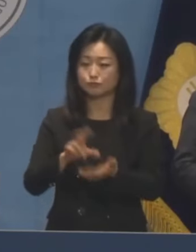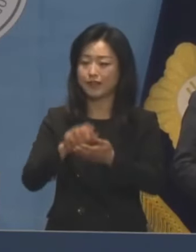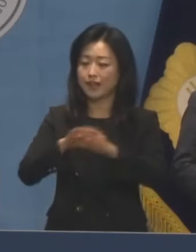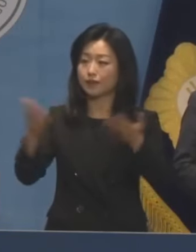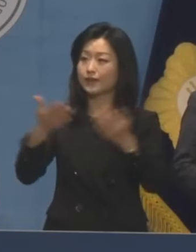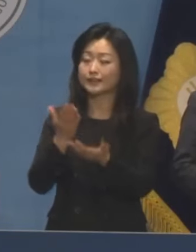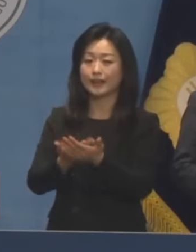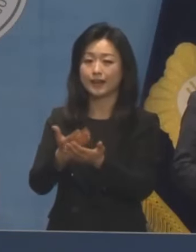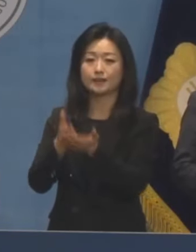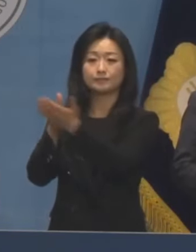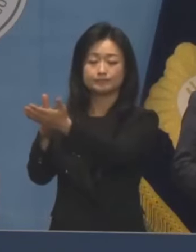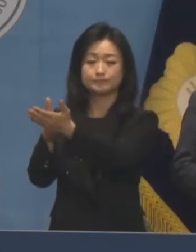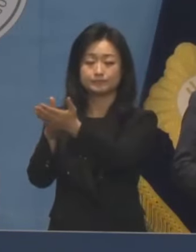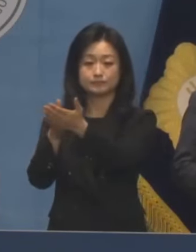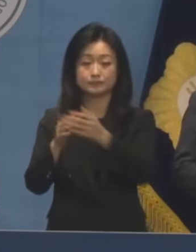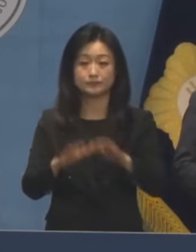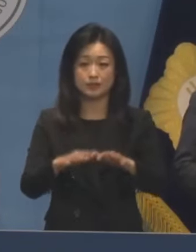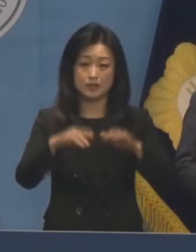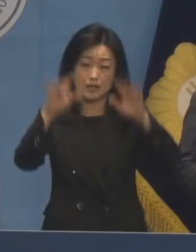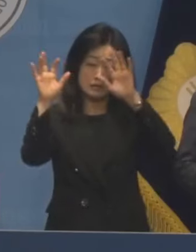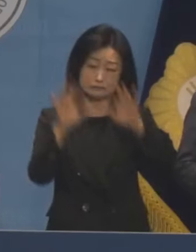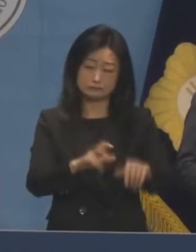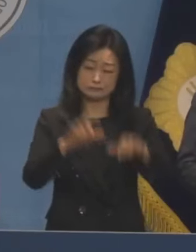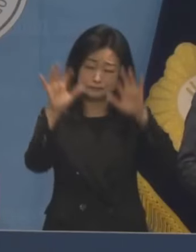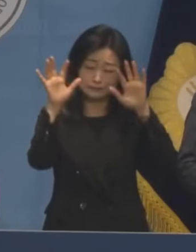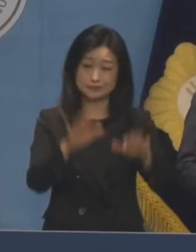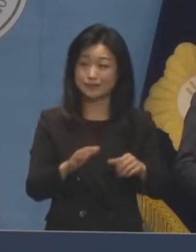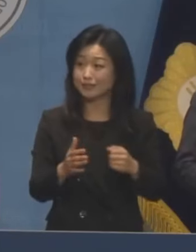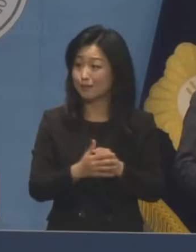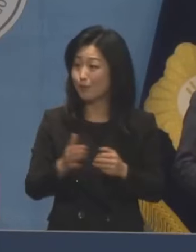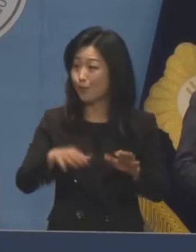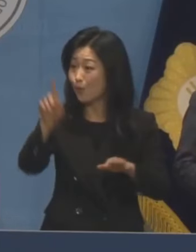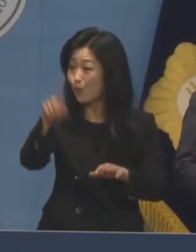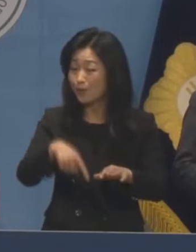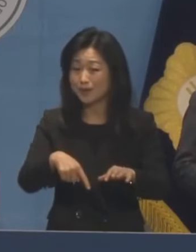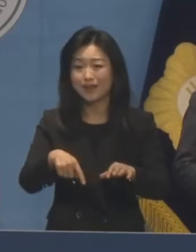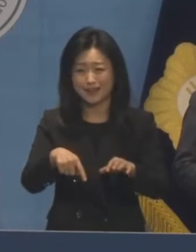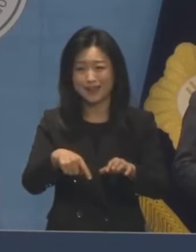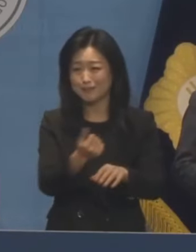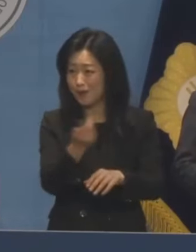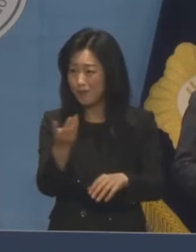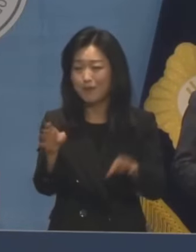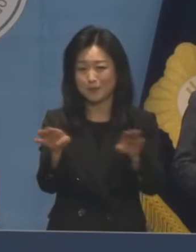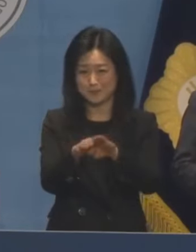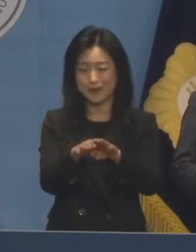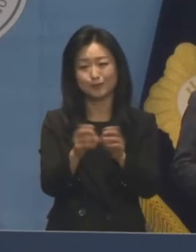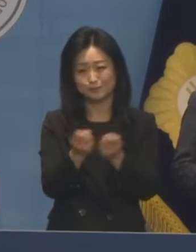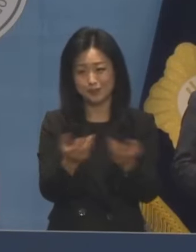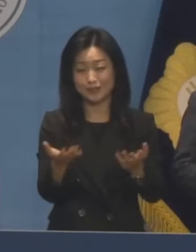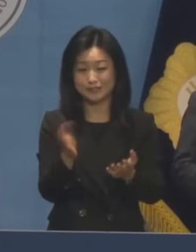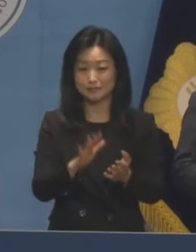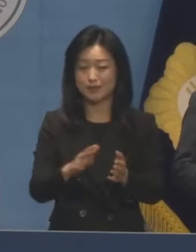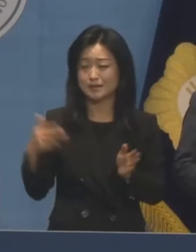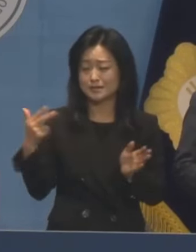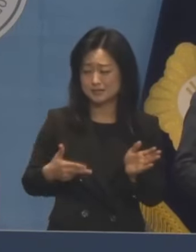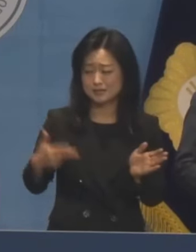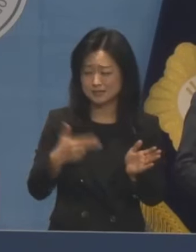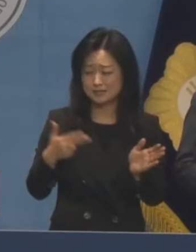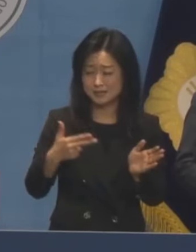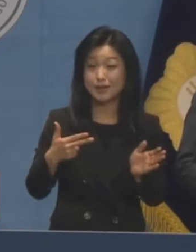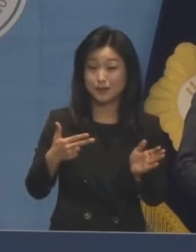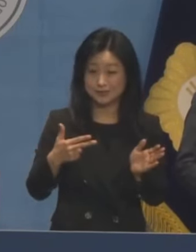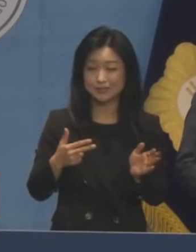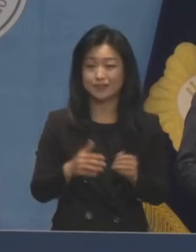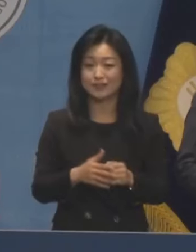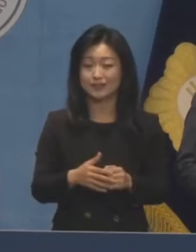폭설로 인해 항공편이 결되어 일부 오시기로 하신 분들이 참석하지 못하셨지만 급하게 기차를 타고 저와